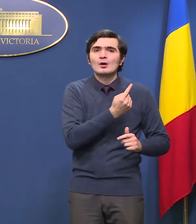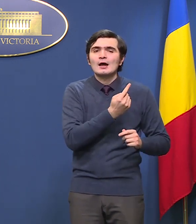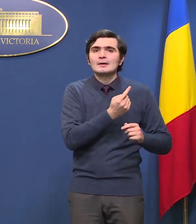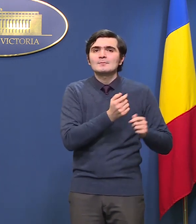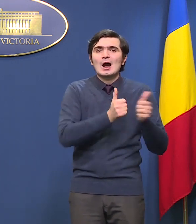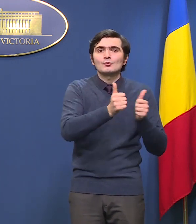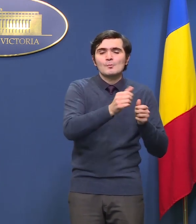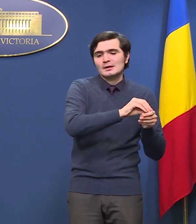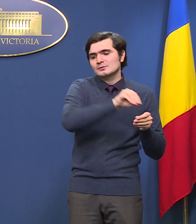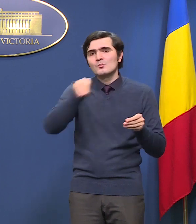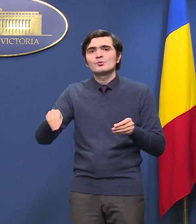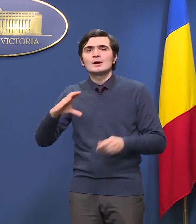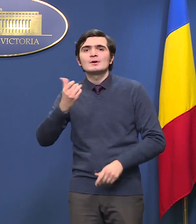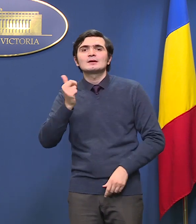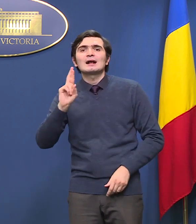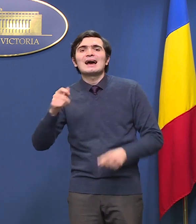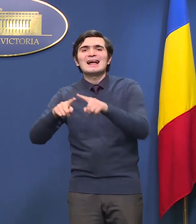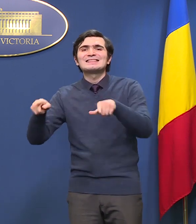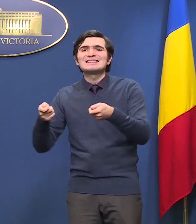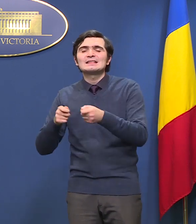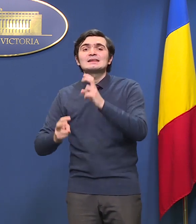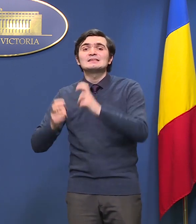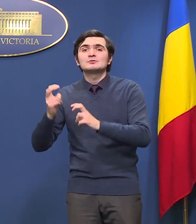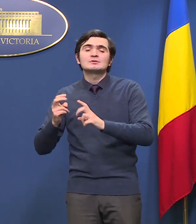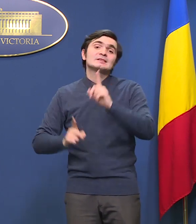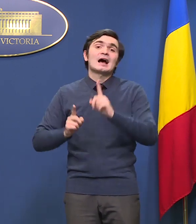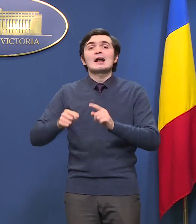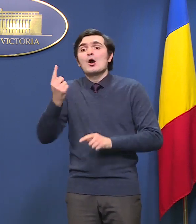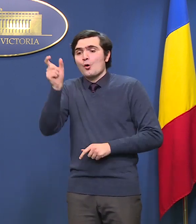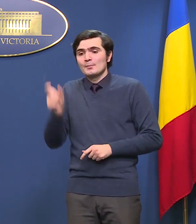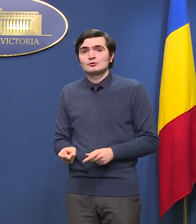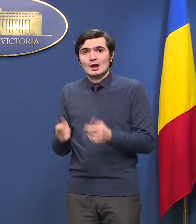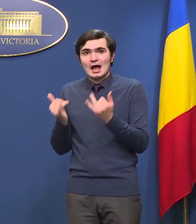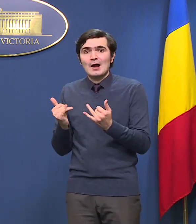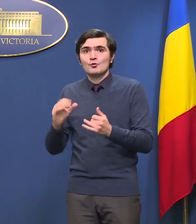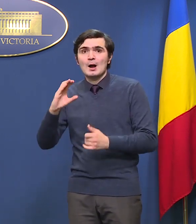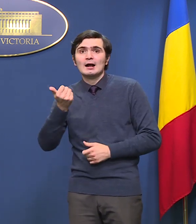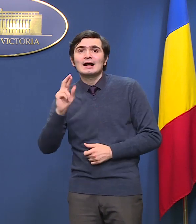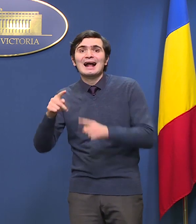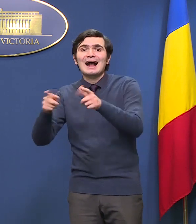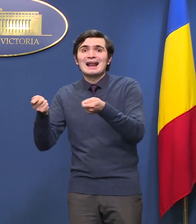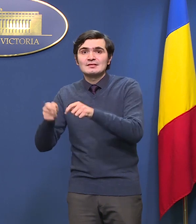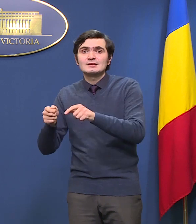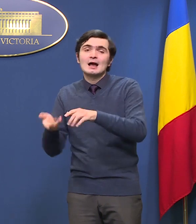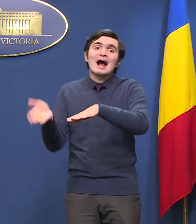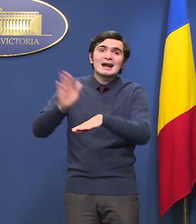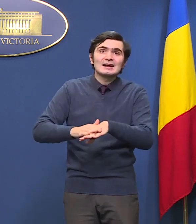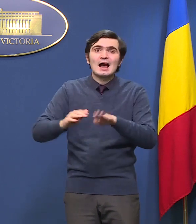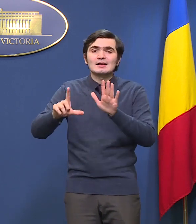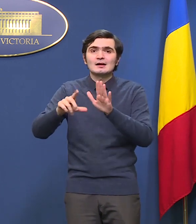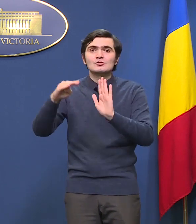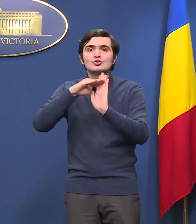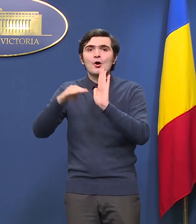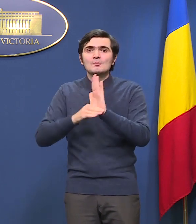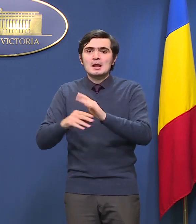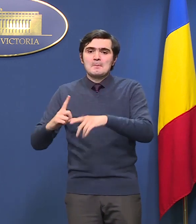carantină instituționalizată, iar dacă o persoană care este în carantină instituționalizată încalcă normele de